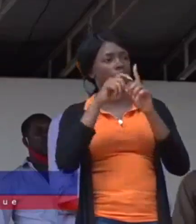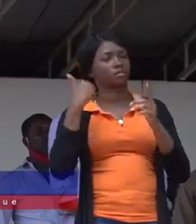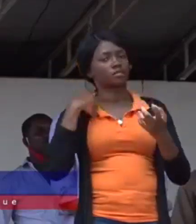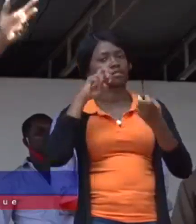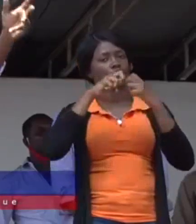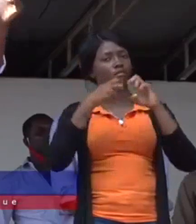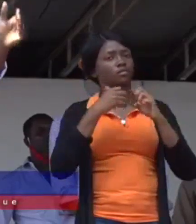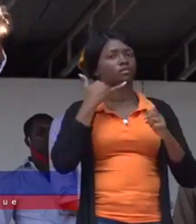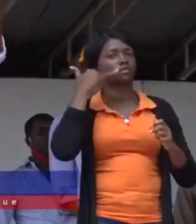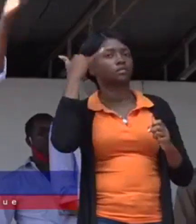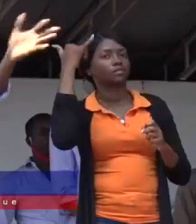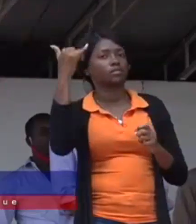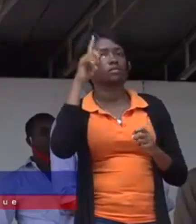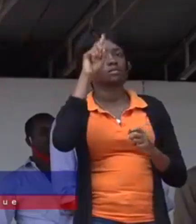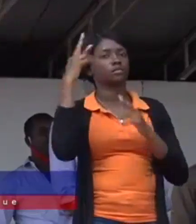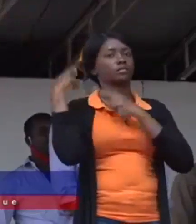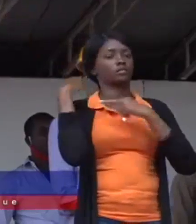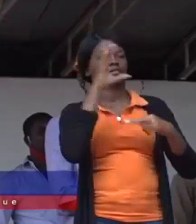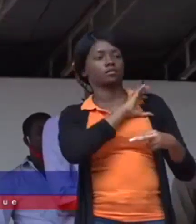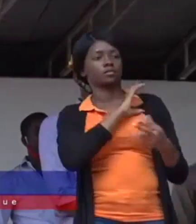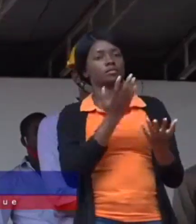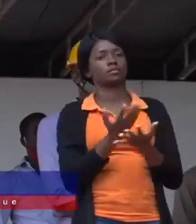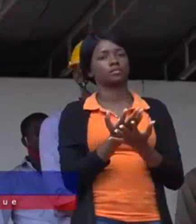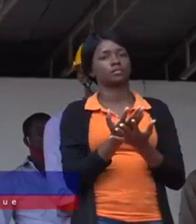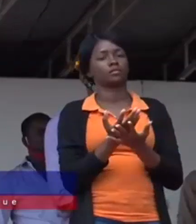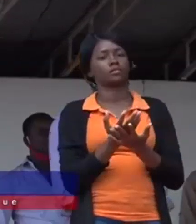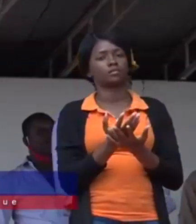Lorsqu'on problème, rele yon nan commissaire.